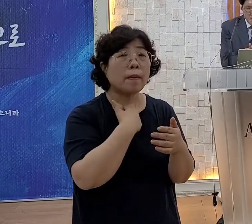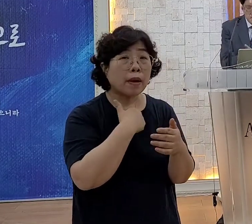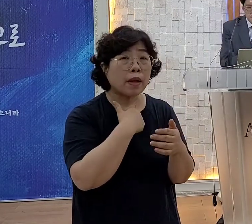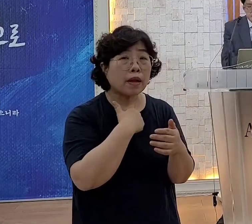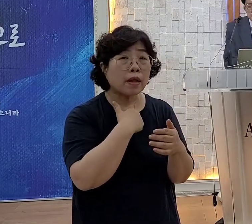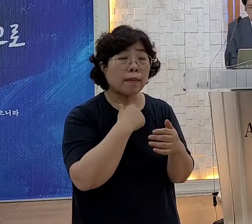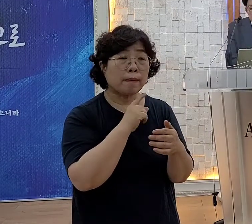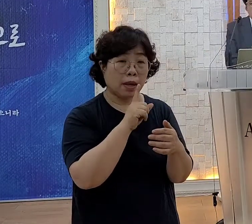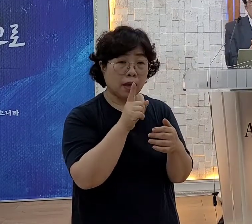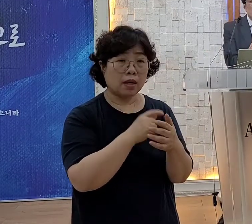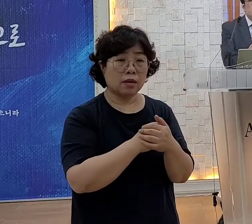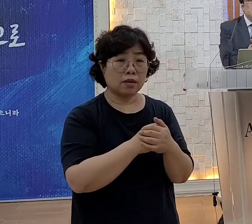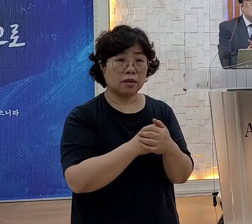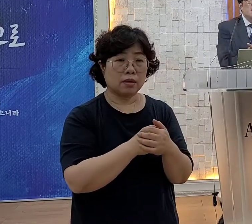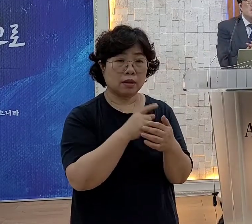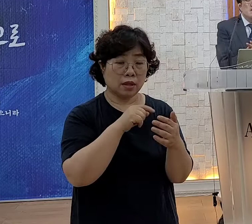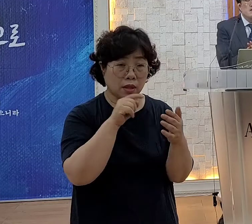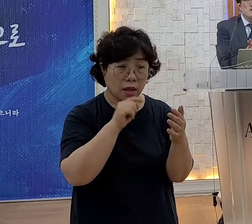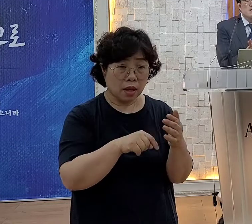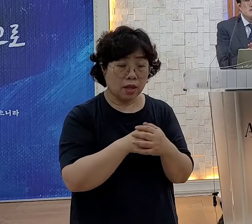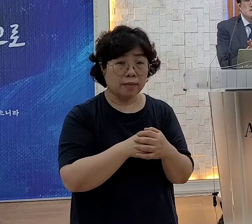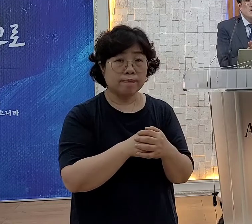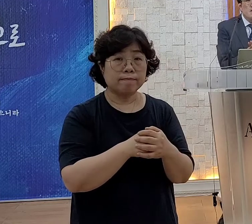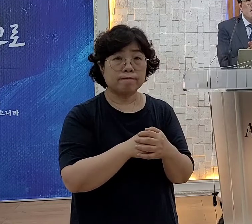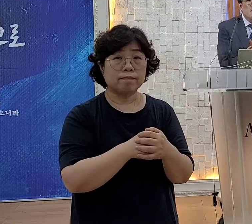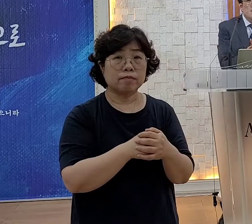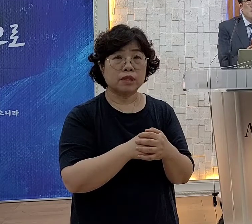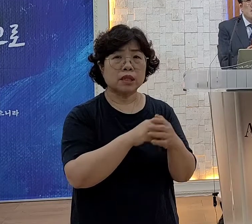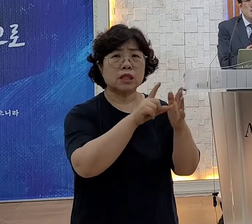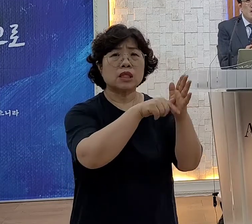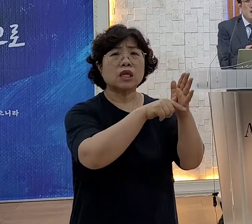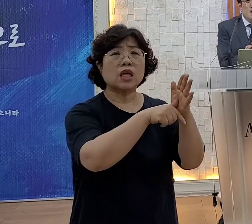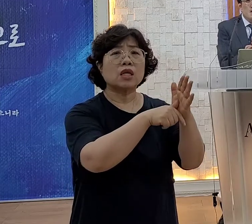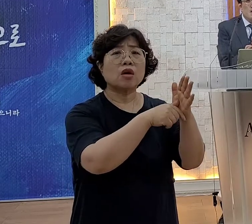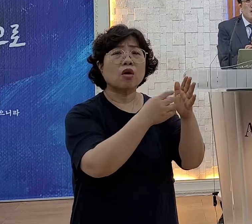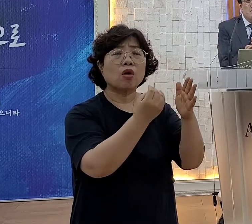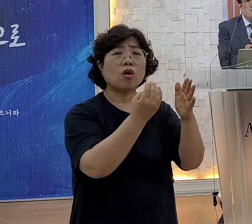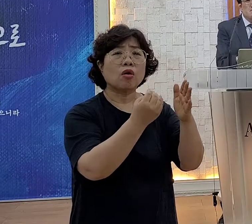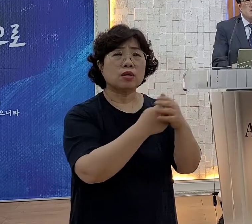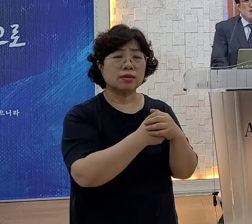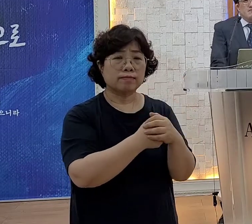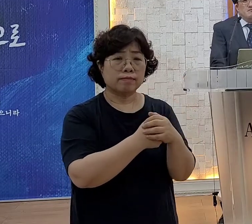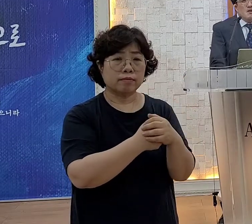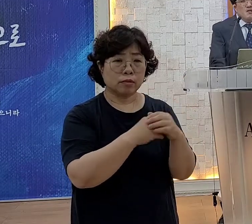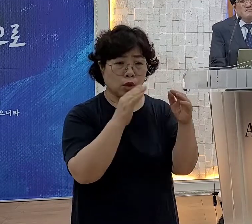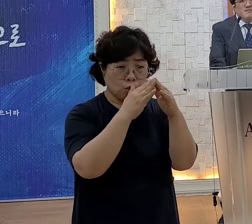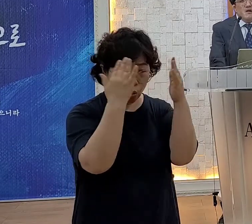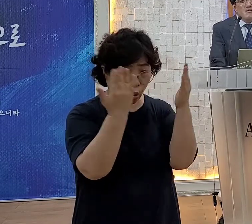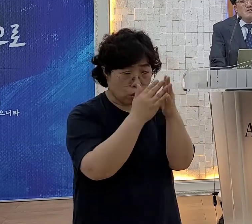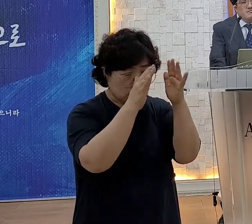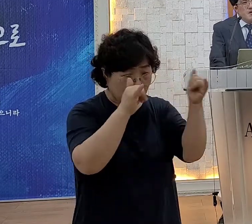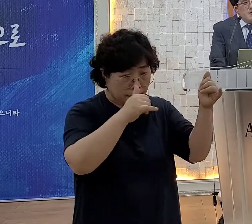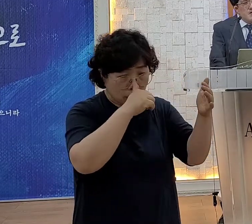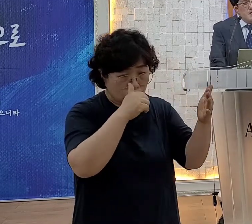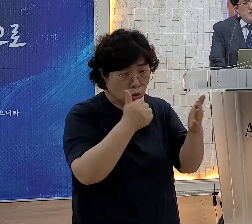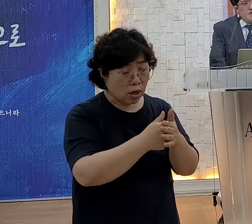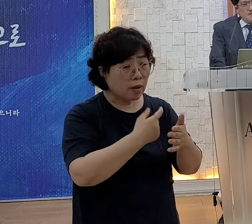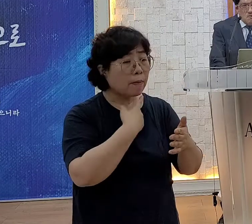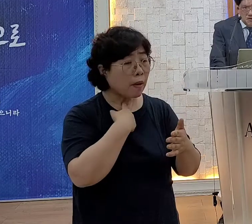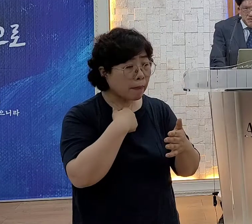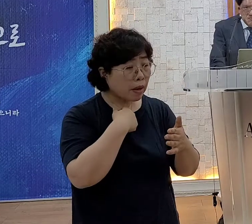에서 여러분 이 시제가요, 모든 사람이 죄를